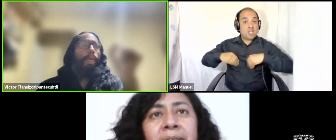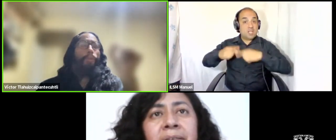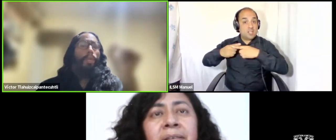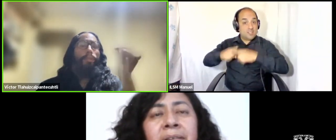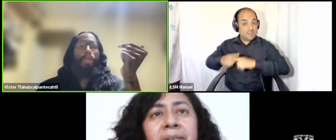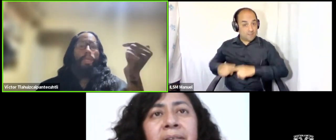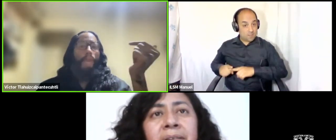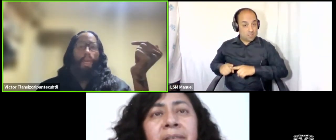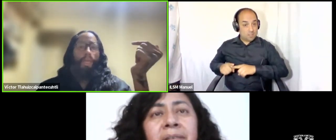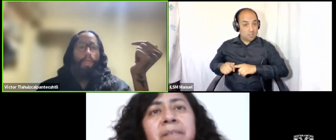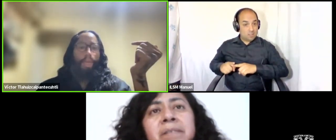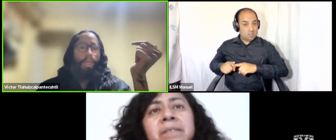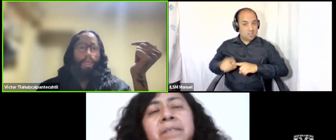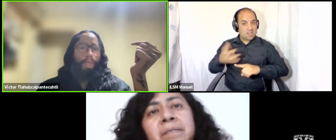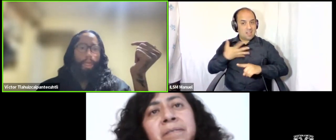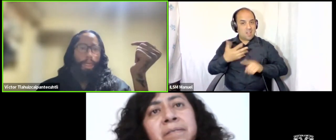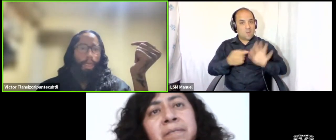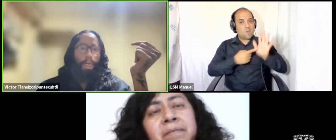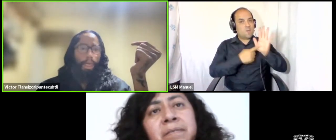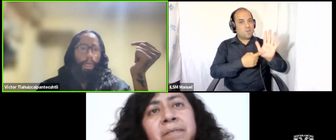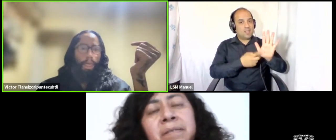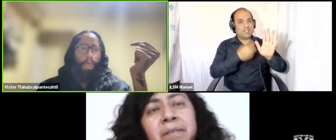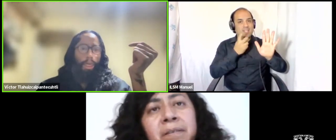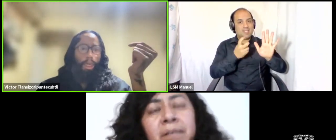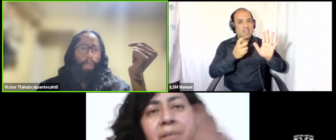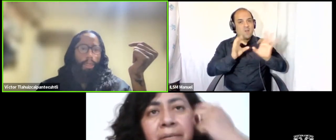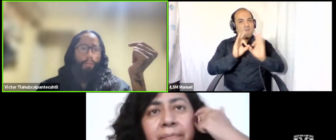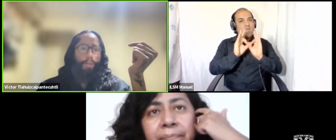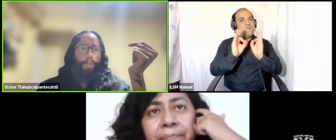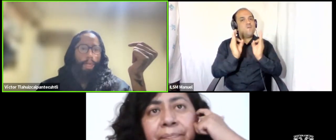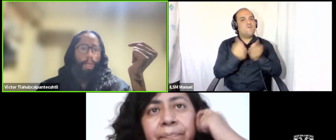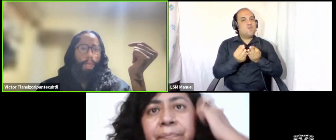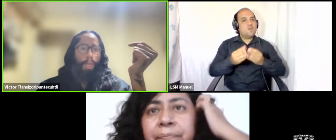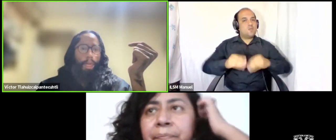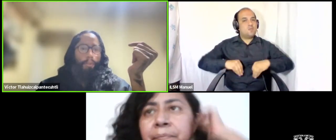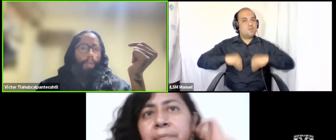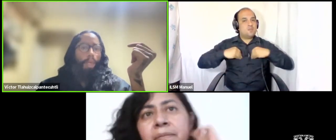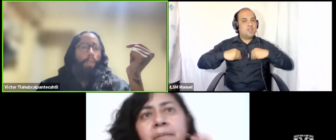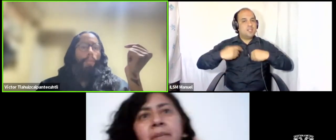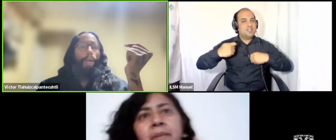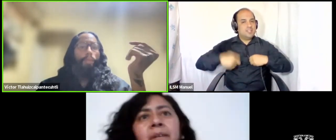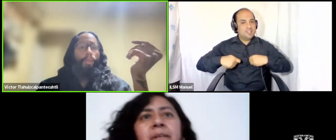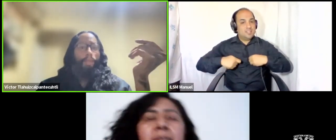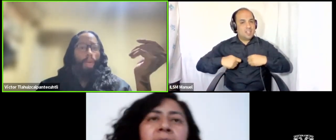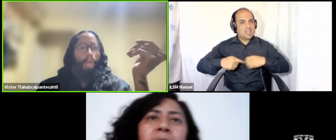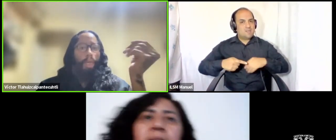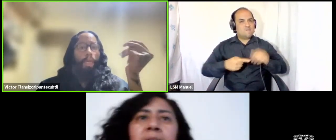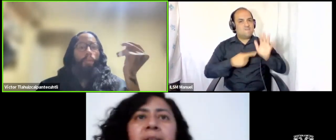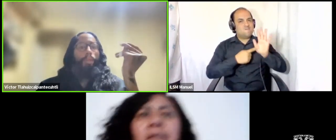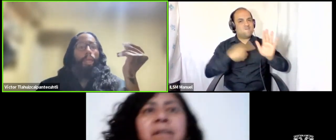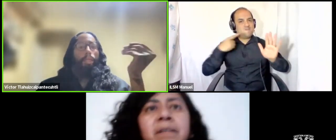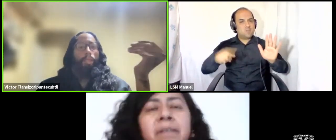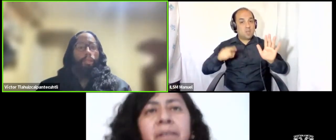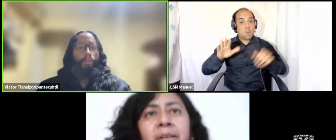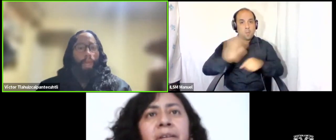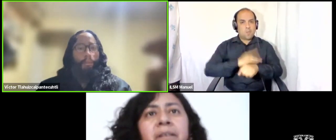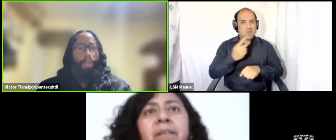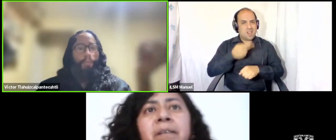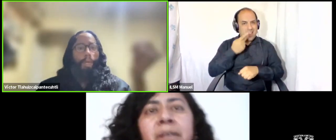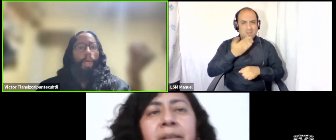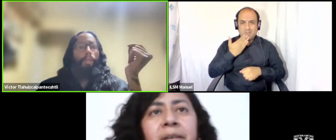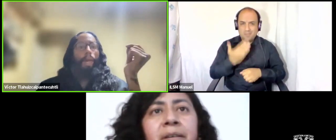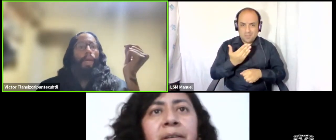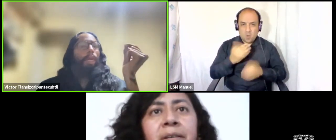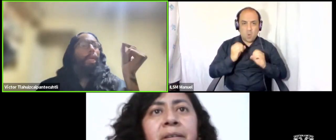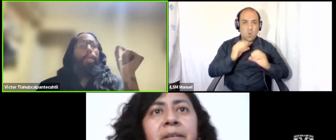se manifiesta ese deber ser que se nos impone. ¿Por qué no hablamos bien? ¿Por qué no nos